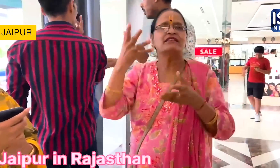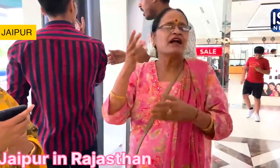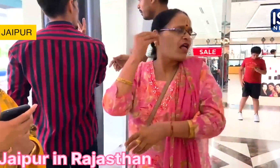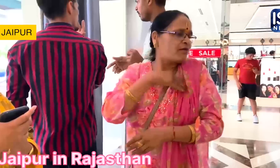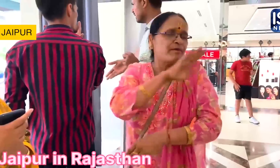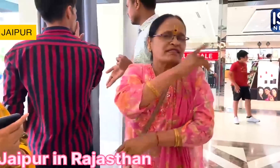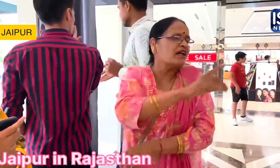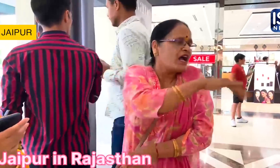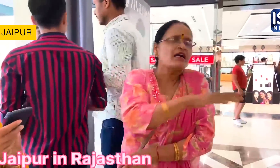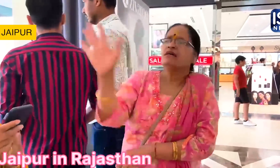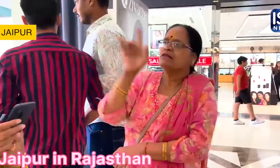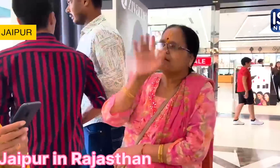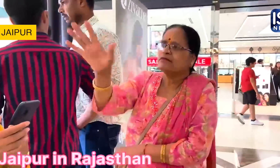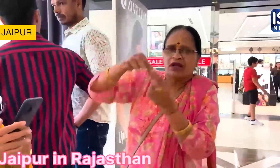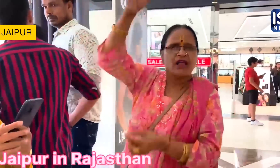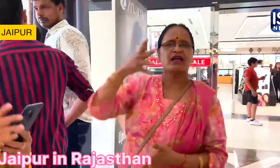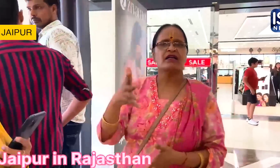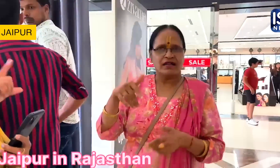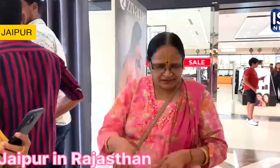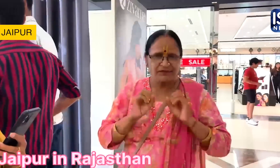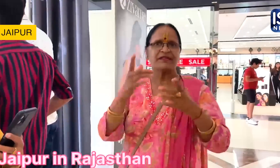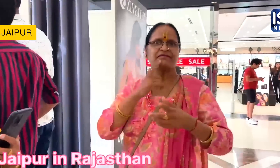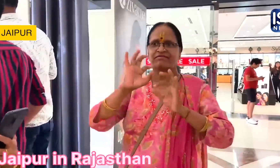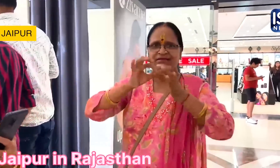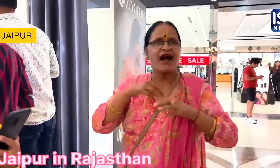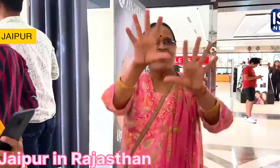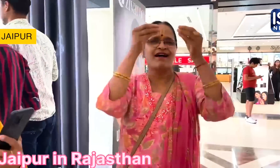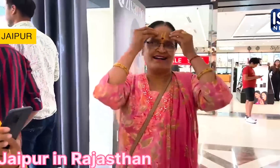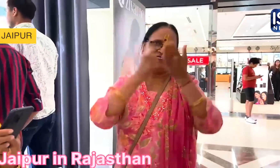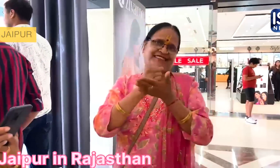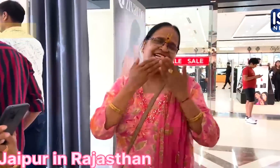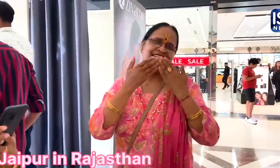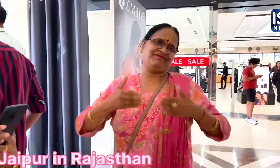अपने भाई बहनों को नहीं पूछना पड़ता कि क्या बोला जा रहा है, मैं खुद समझ सकती हूँ। थैंक यू।